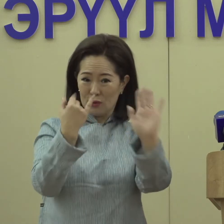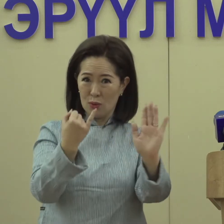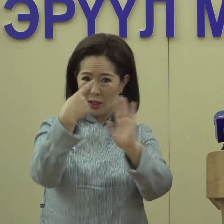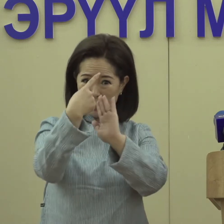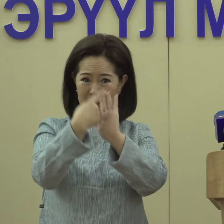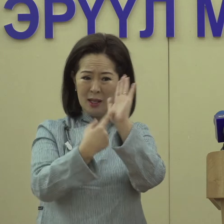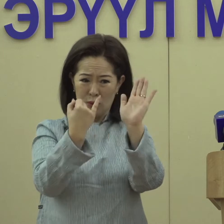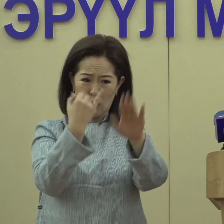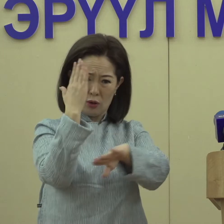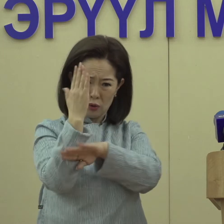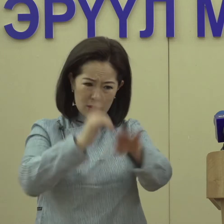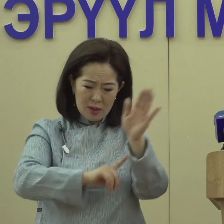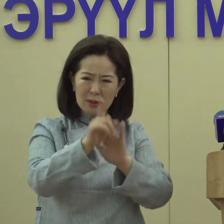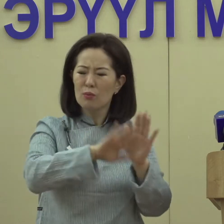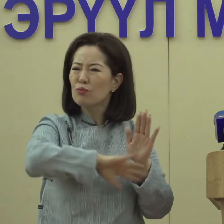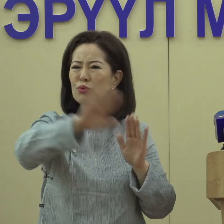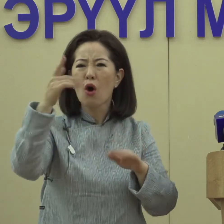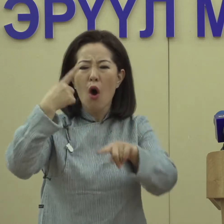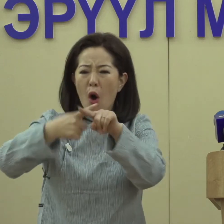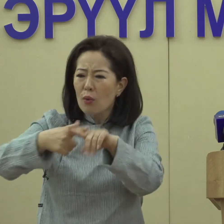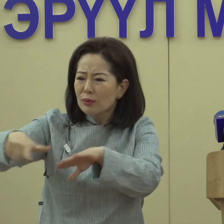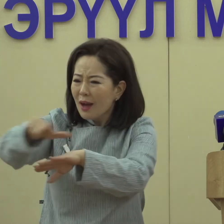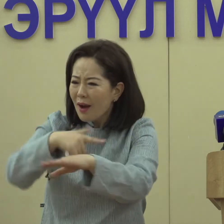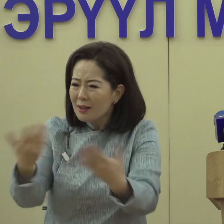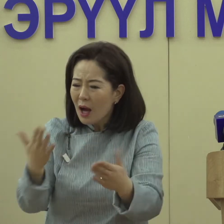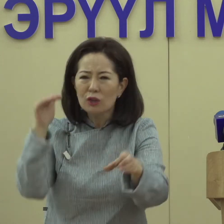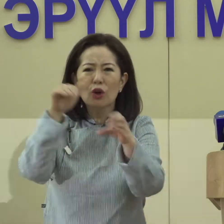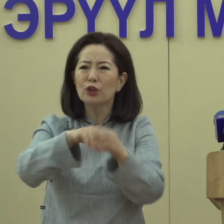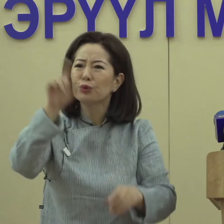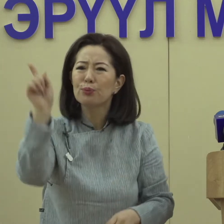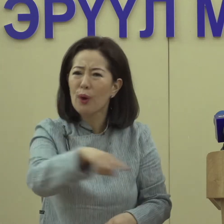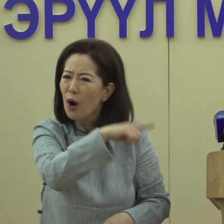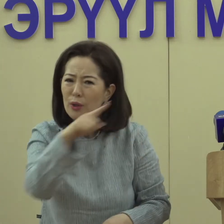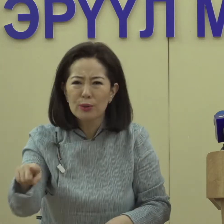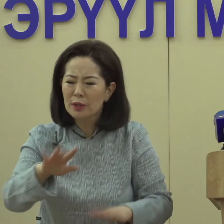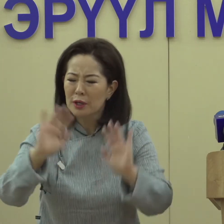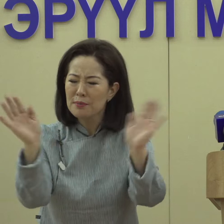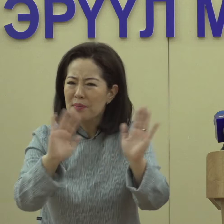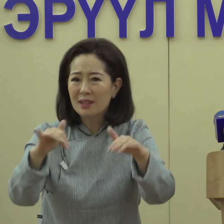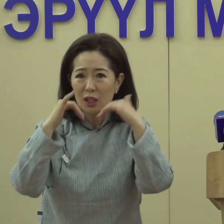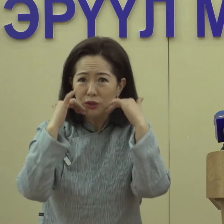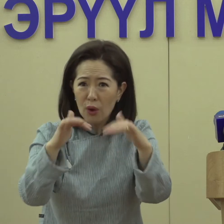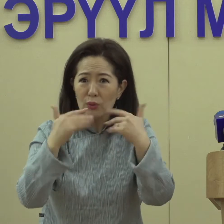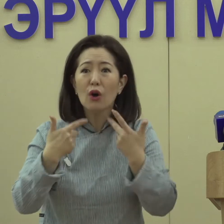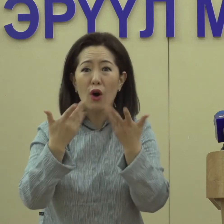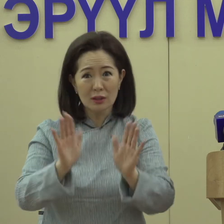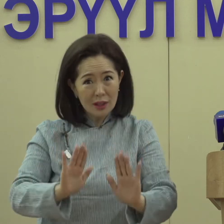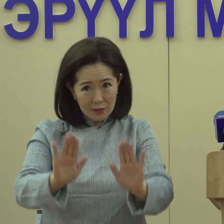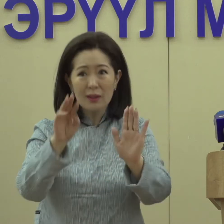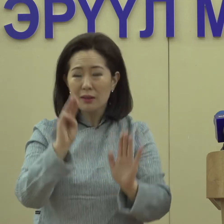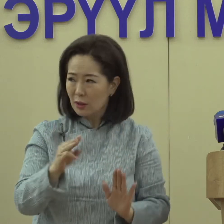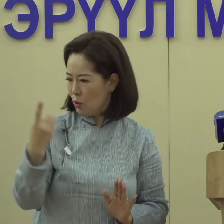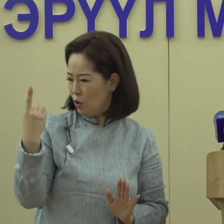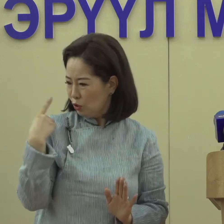өвчл гарсан одоо бүс нутагт аялахгүй, жорчихгүй байхаа гэсэн ийм зөвлөмжийг бол та бүхэнд бол байнга өгч ирсэн. За өчигдөр